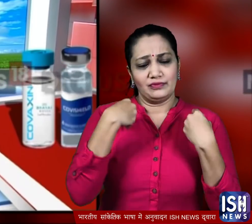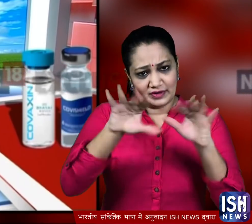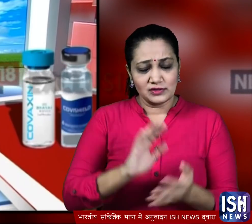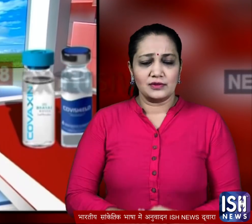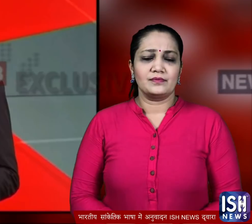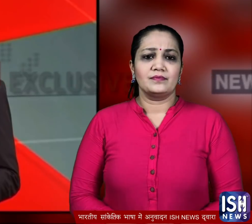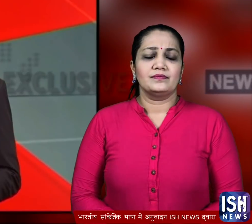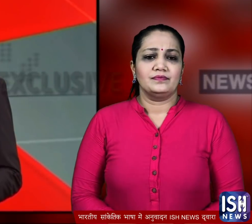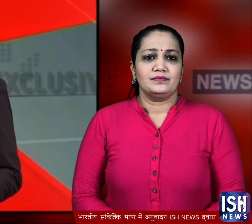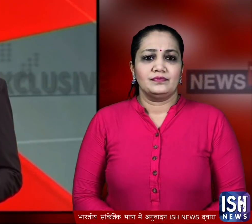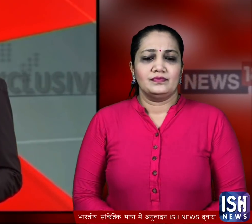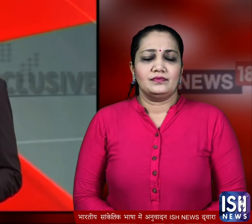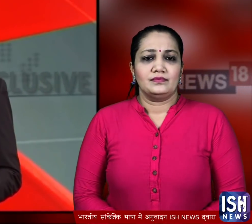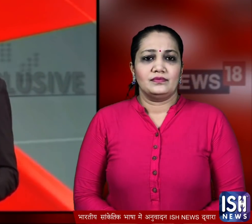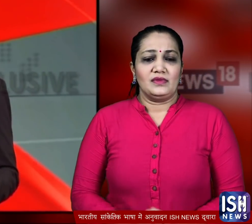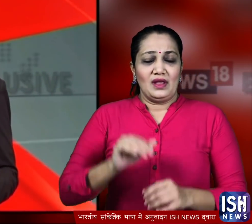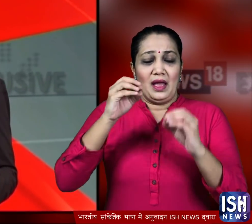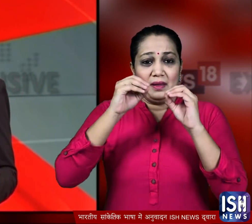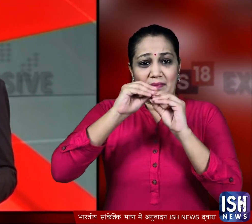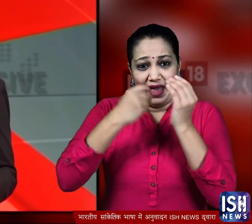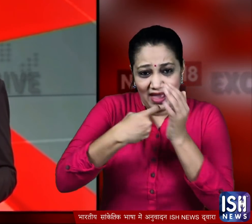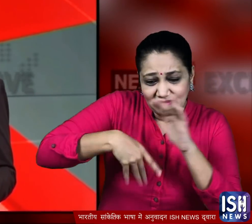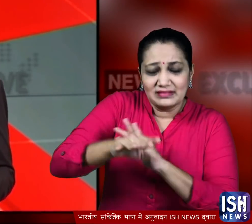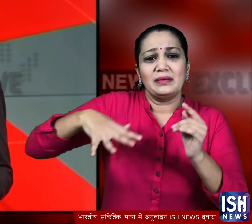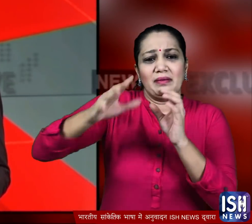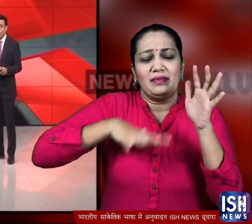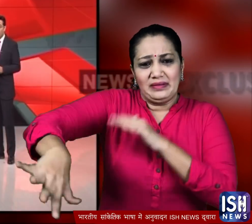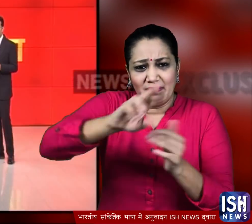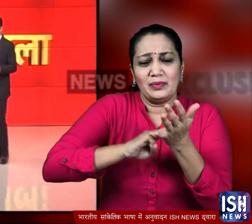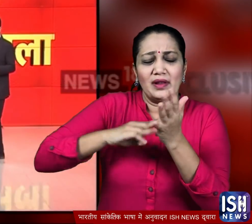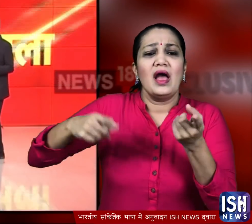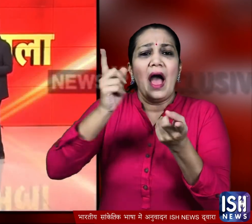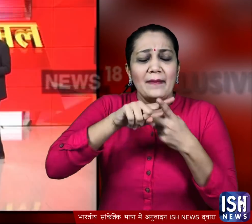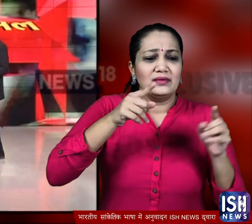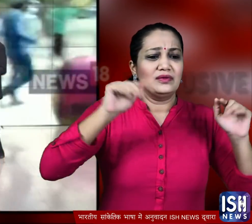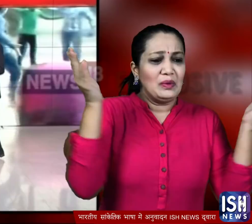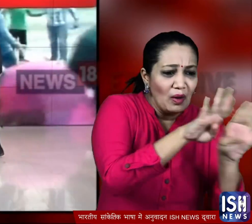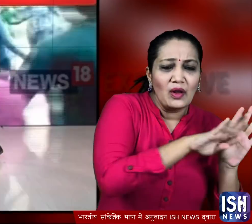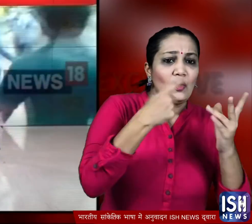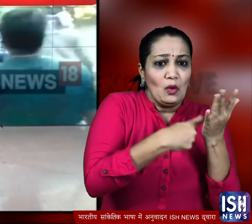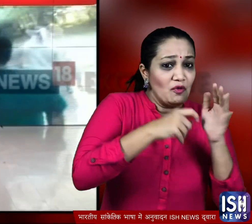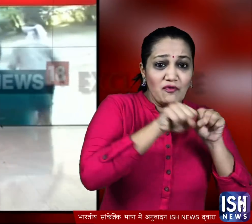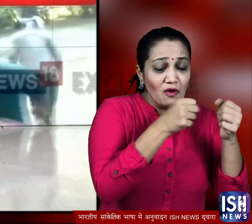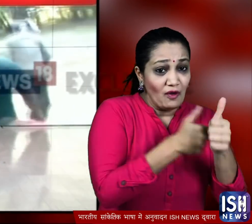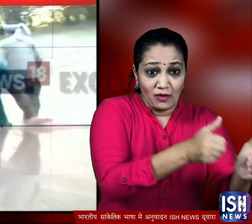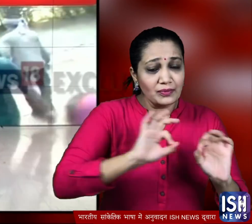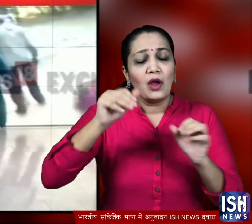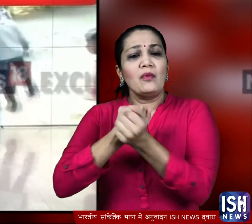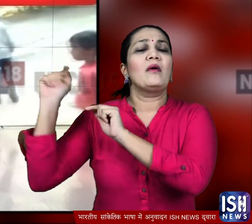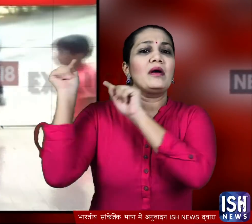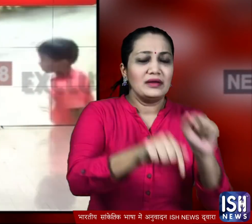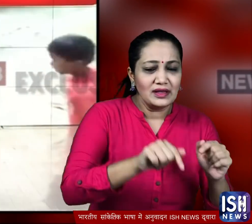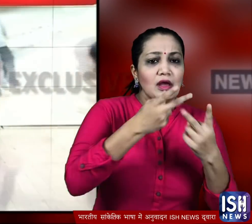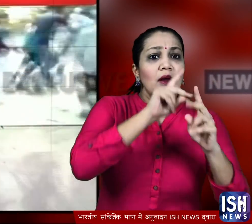चुकी। बिहार के मधेपुरा से चौंकाने वाला एक वीडियो सामने आया। वहां लॉकडाउन का पालन कराने गई पुलिस टीम पर लोगों ने हमला कर